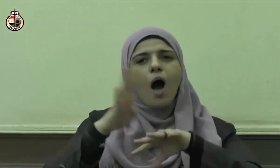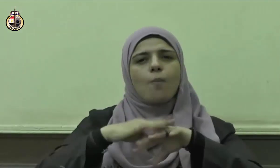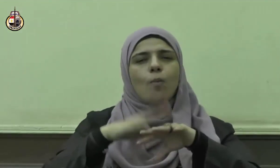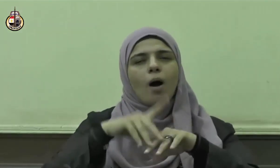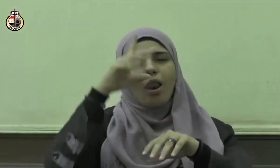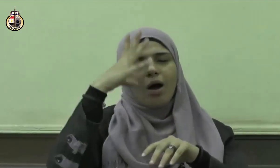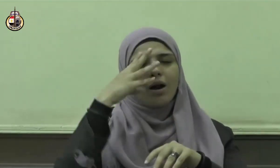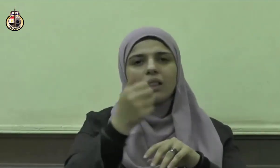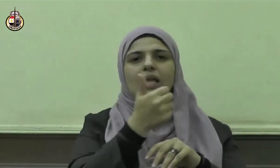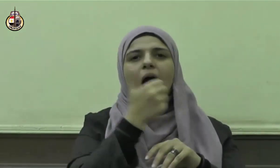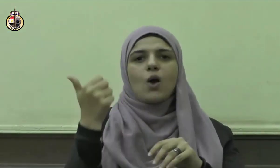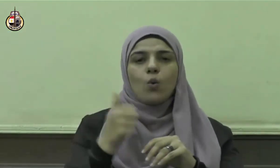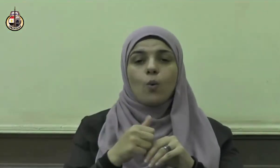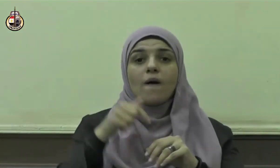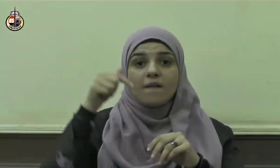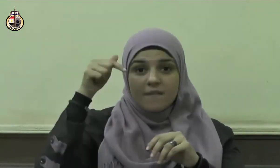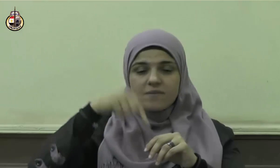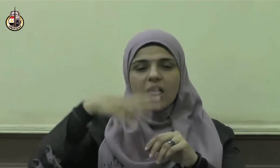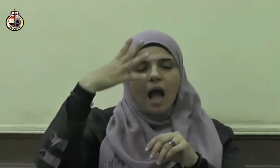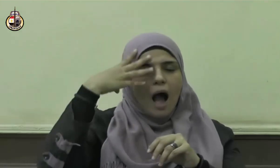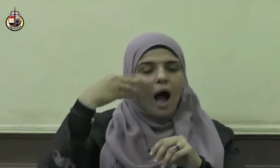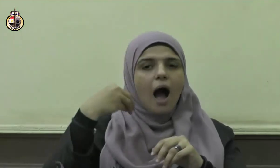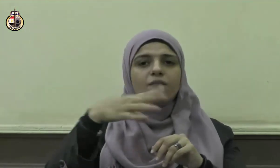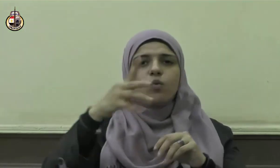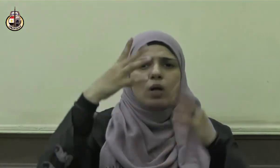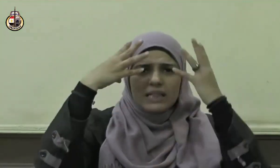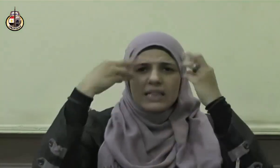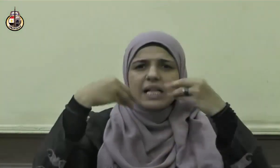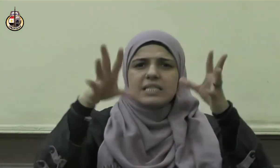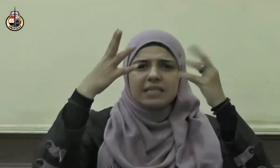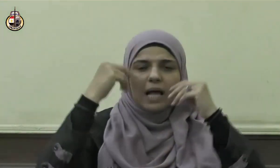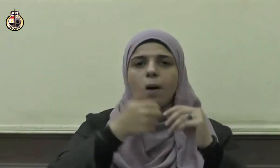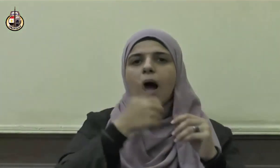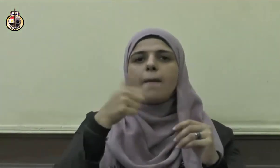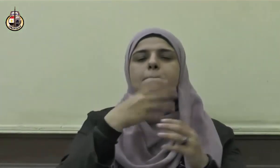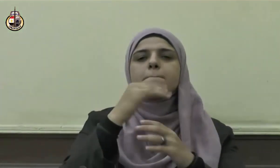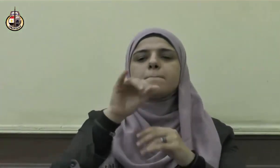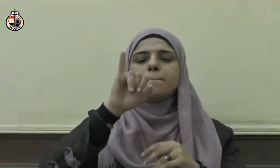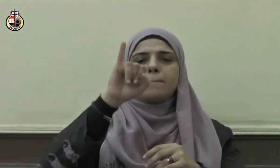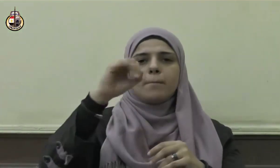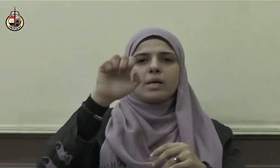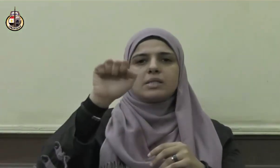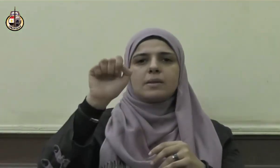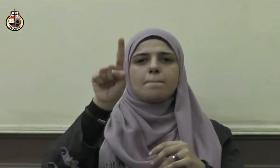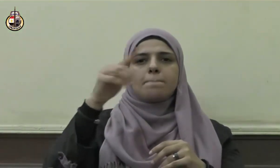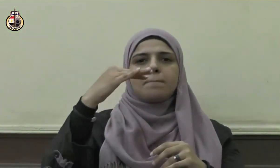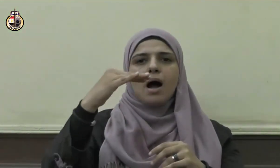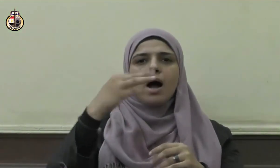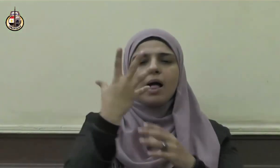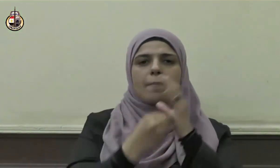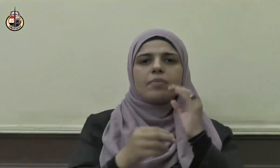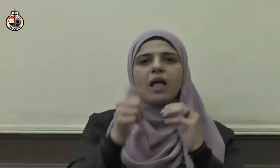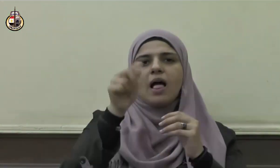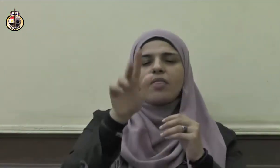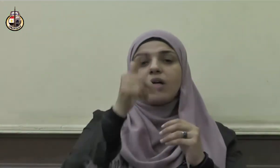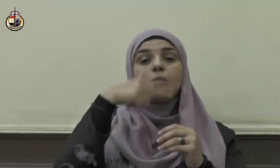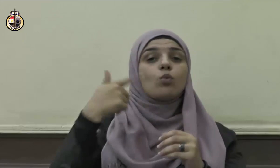عنه في عفوه عن مصطح بن أثاثة، فقد كان الصديق رضي الله عنه